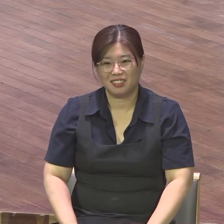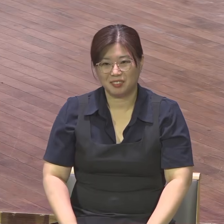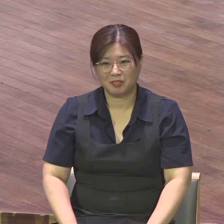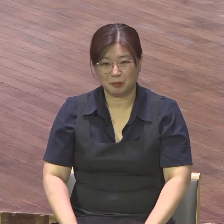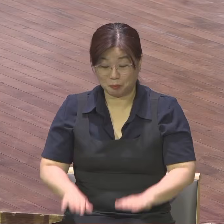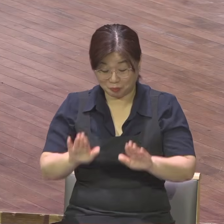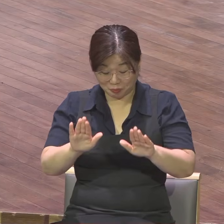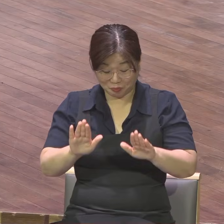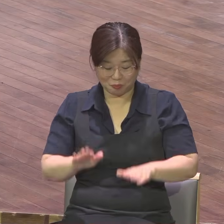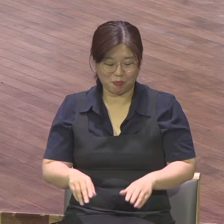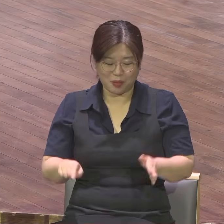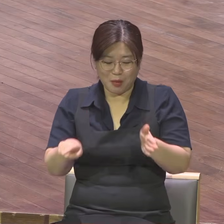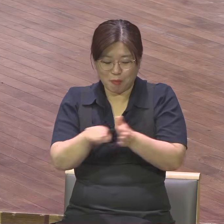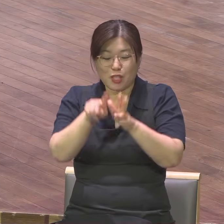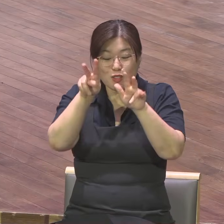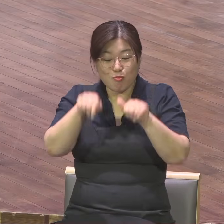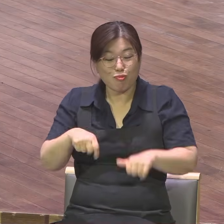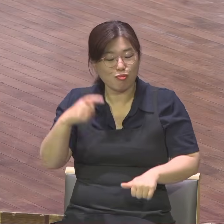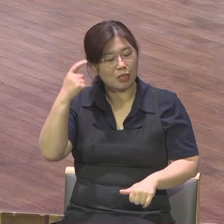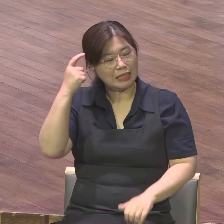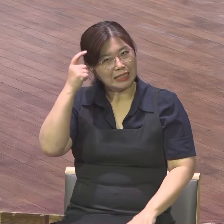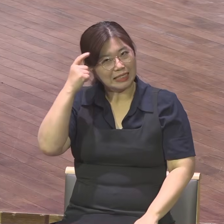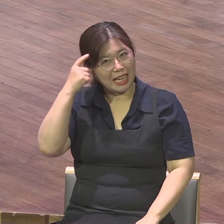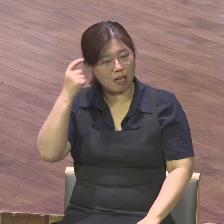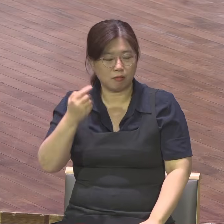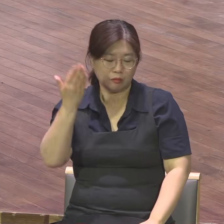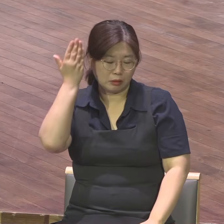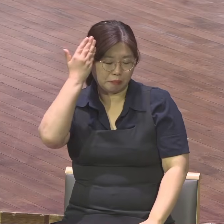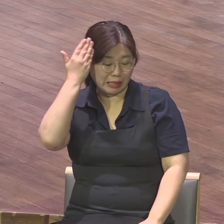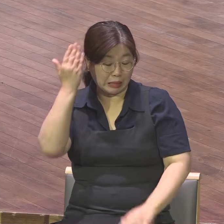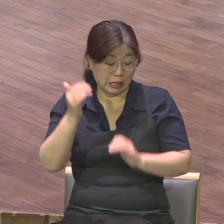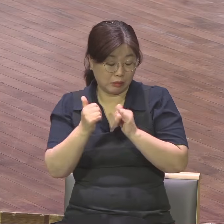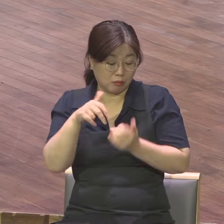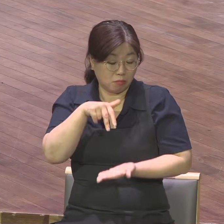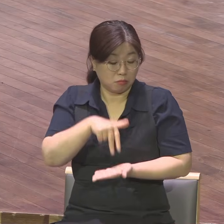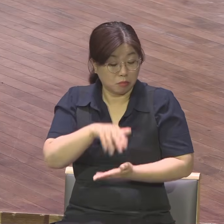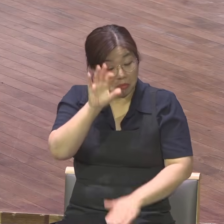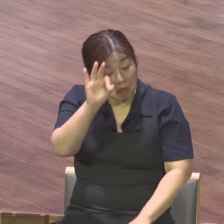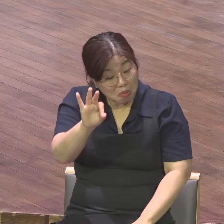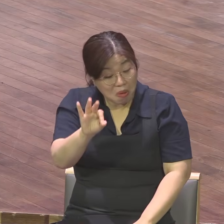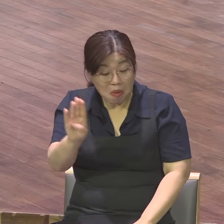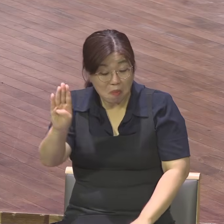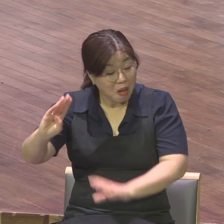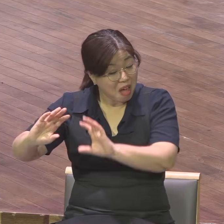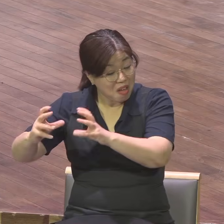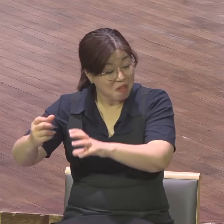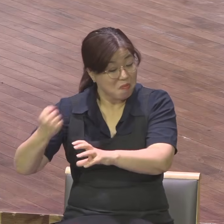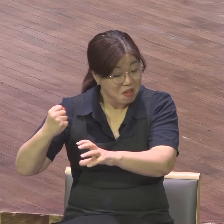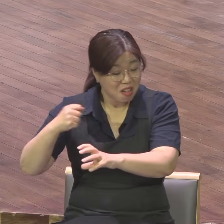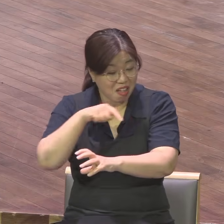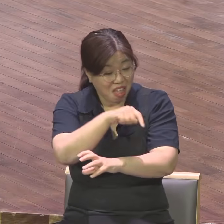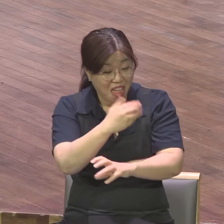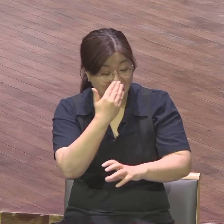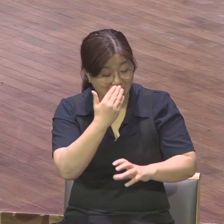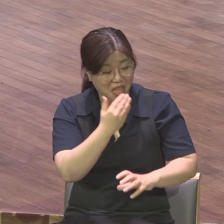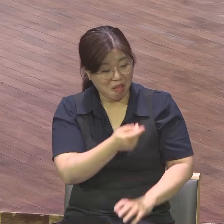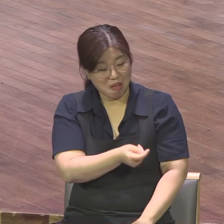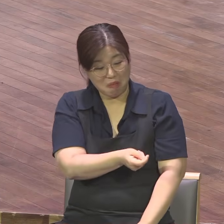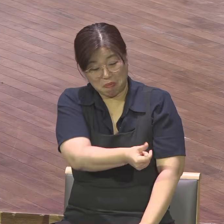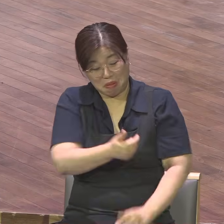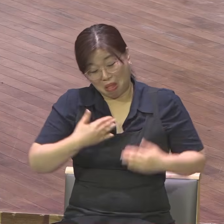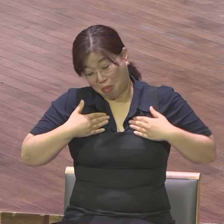관점에서 보면 그렇게 해석할 수 있는데, 영적으로 보면 그러나